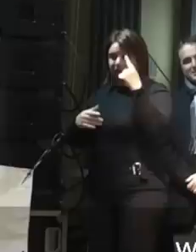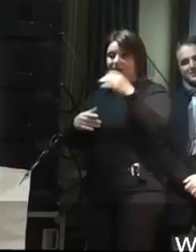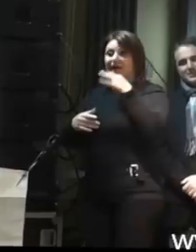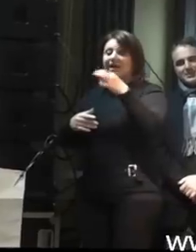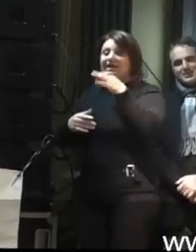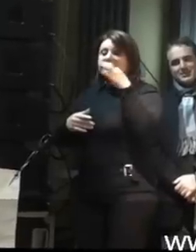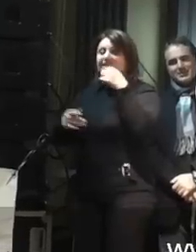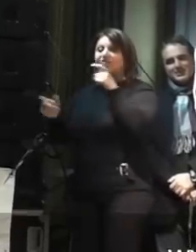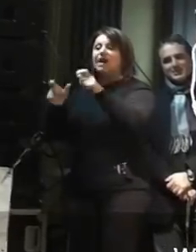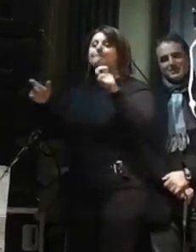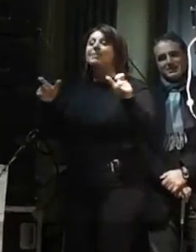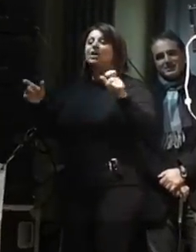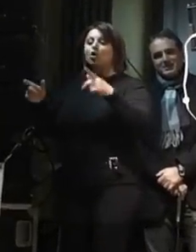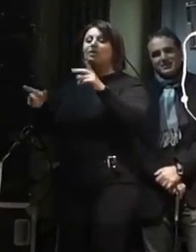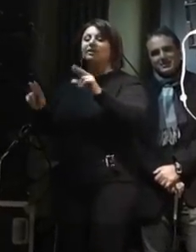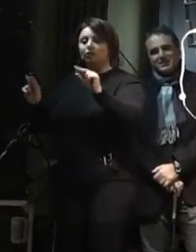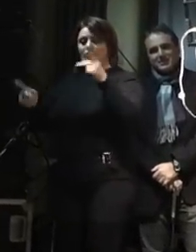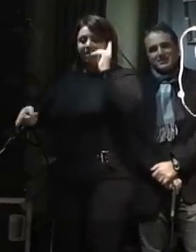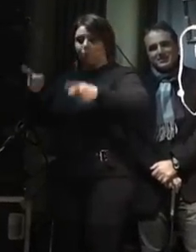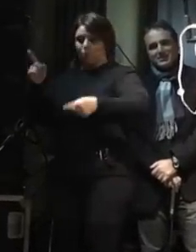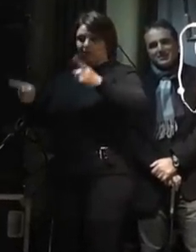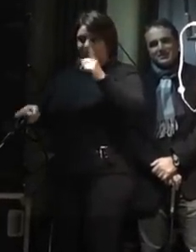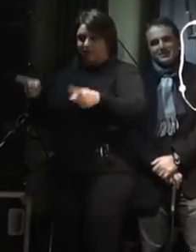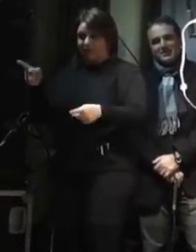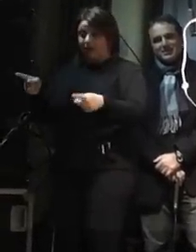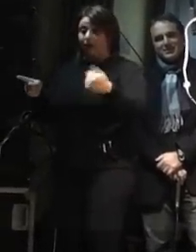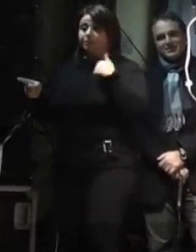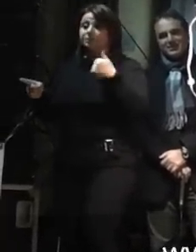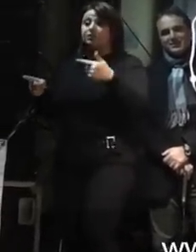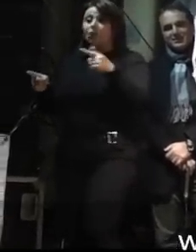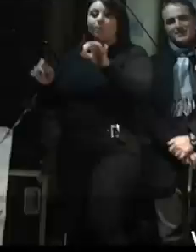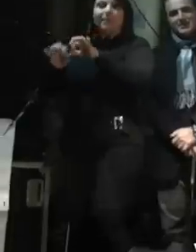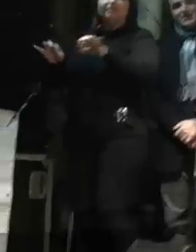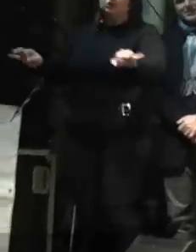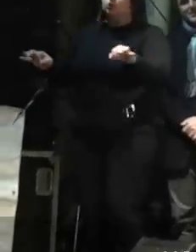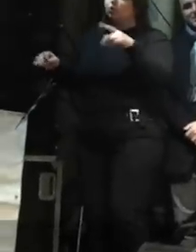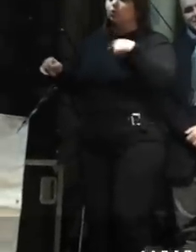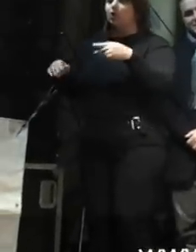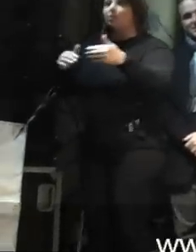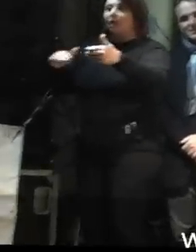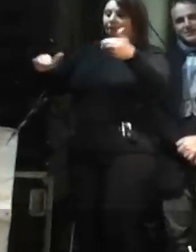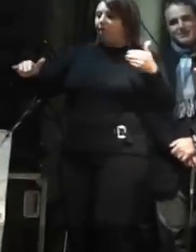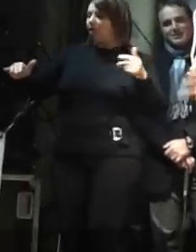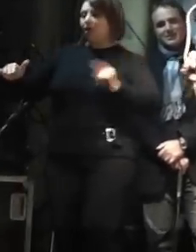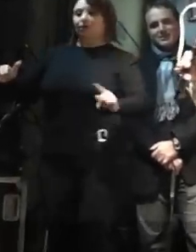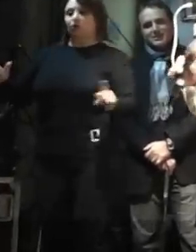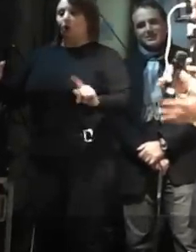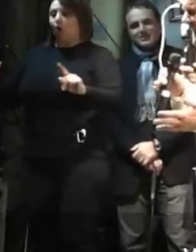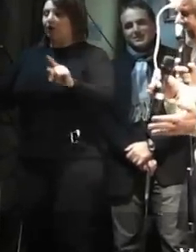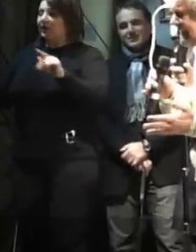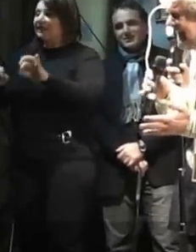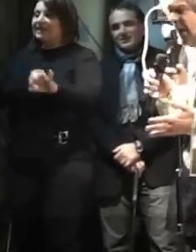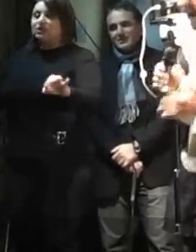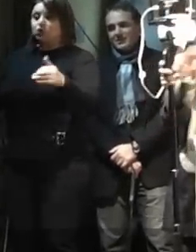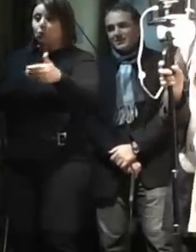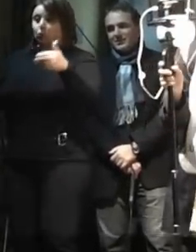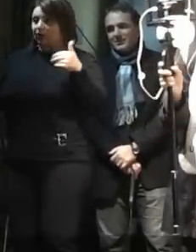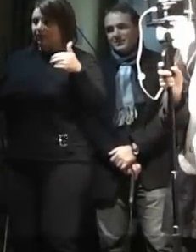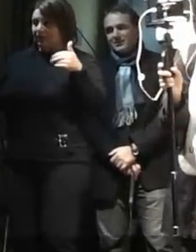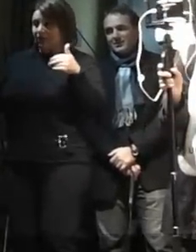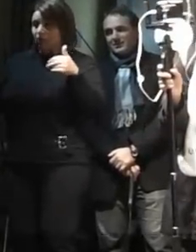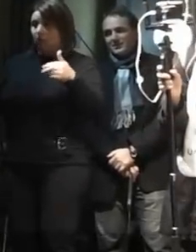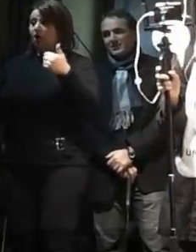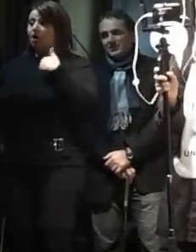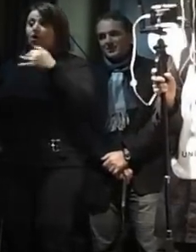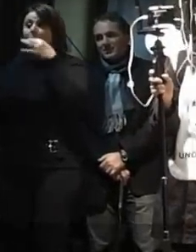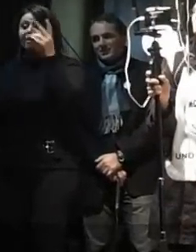le parole della nuova politica. Nessuno deve rimanere indietro, nessuno deve rimanere indietro,